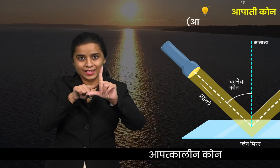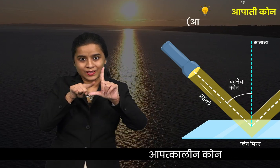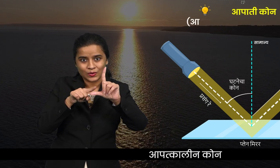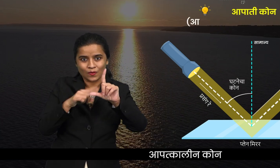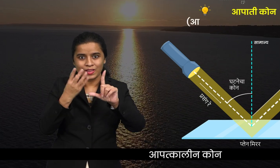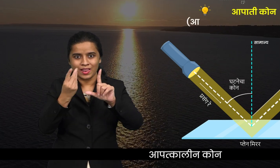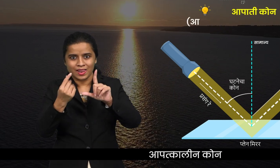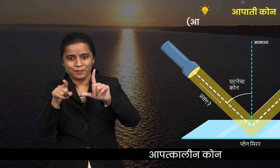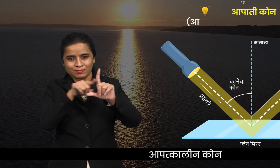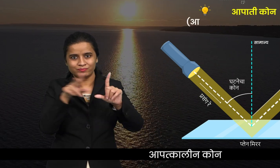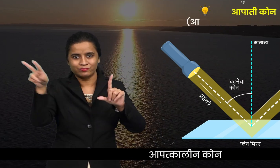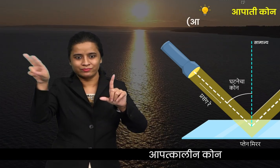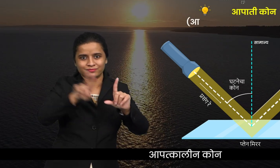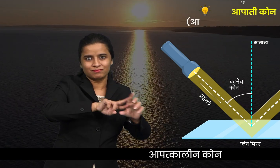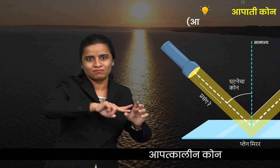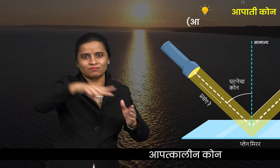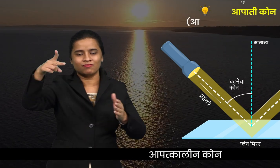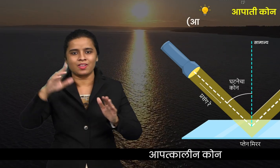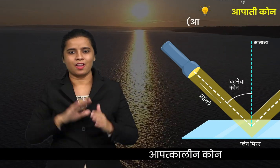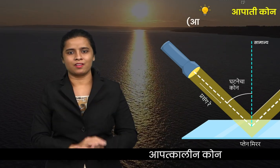आपत्कालीन कोन,